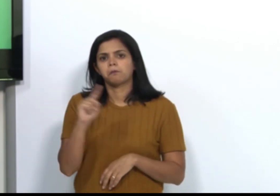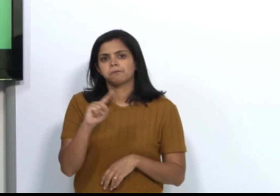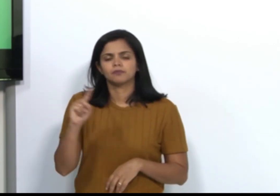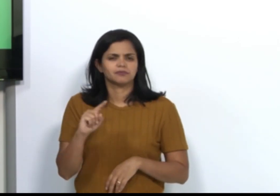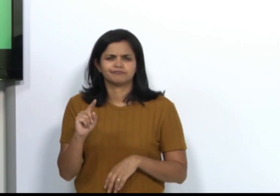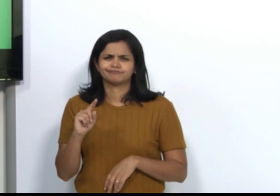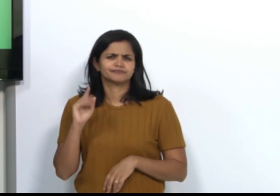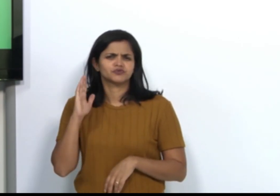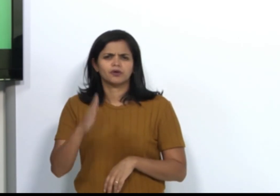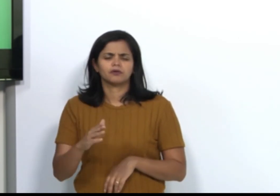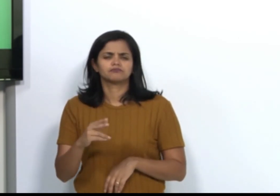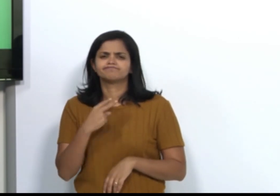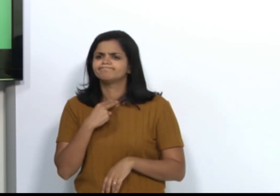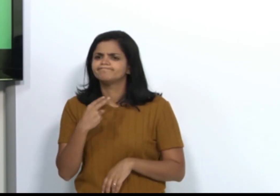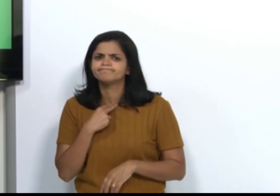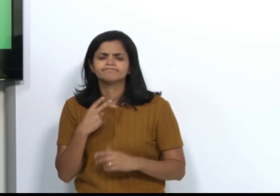Não posso.